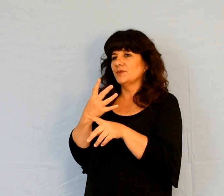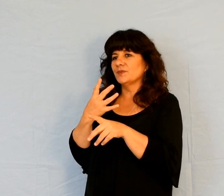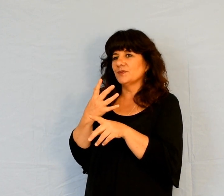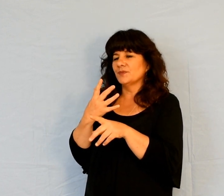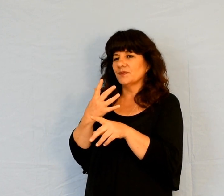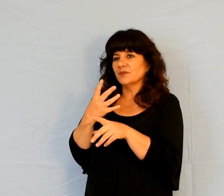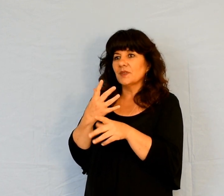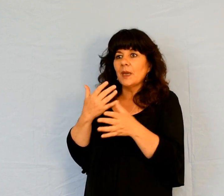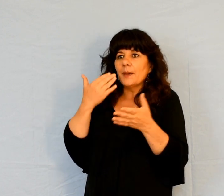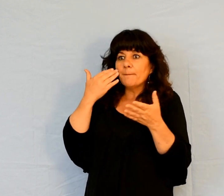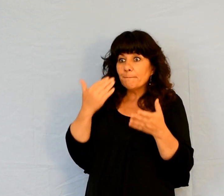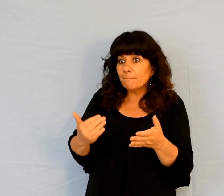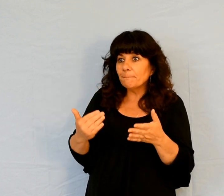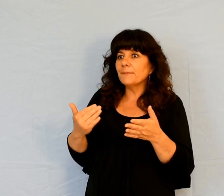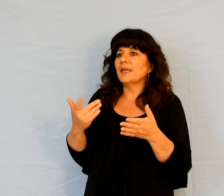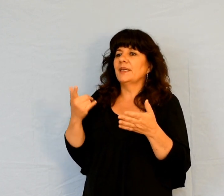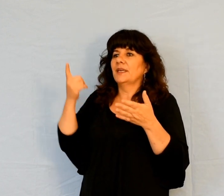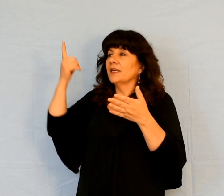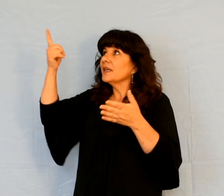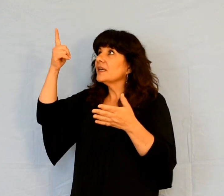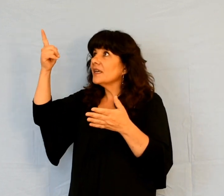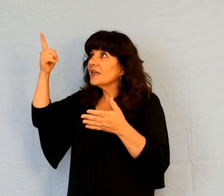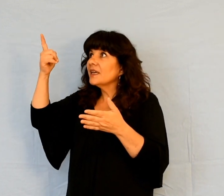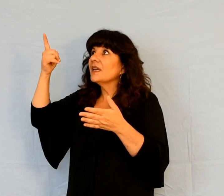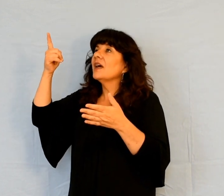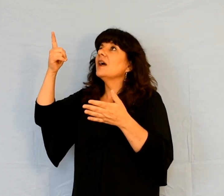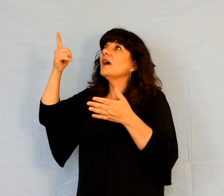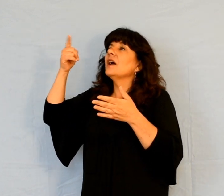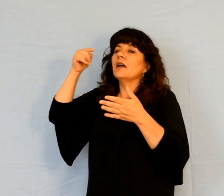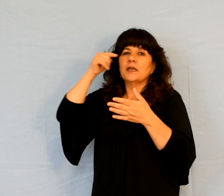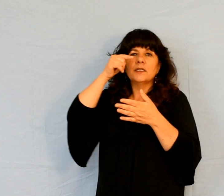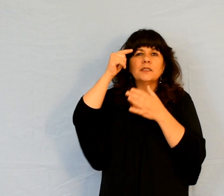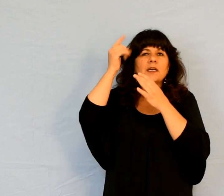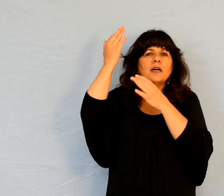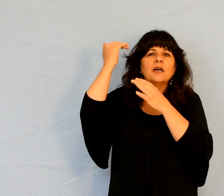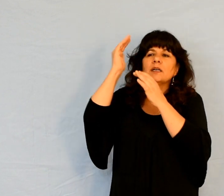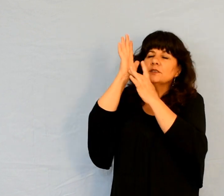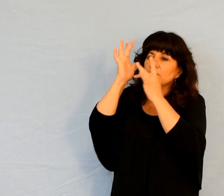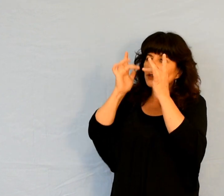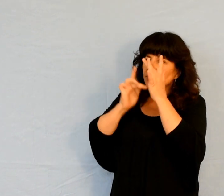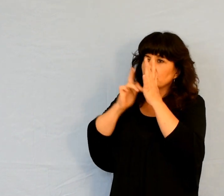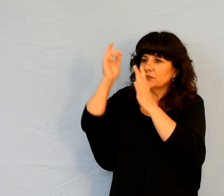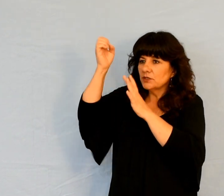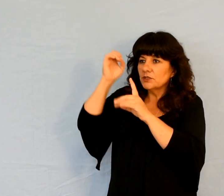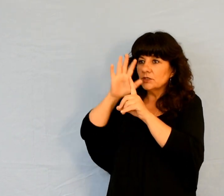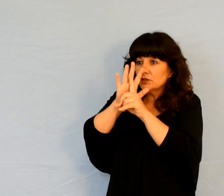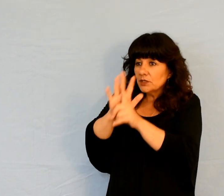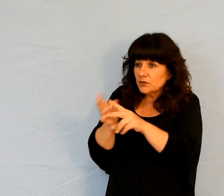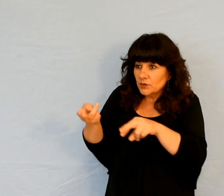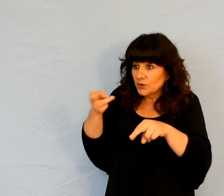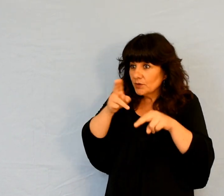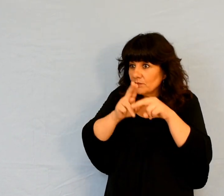Et si l'Esprit de celui qui a ressuscité Jésus d'entre les morts habite en vous,